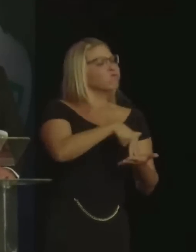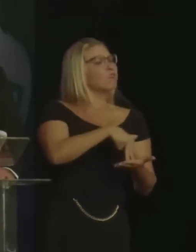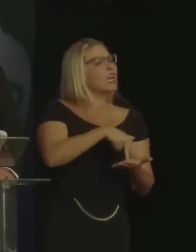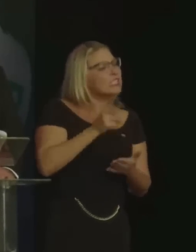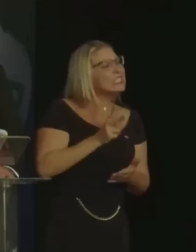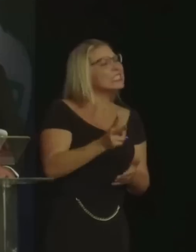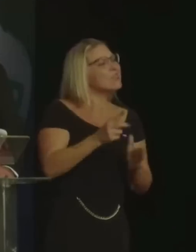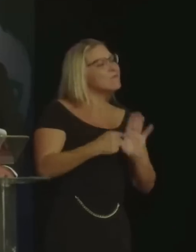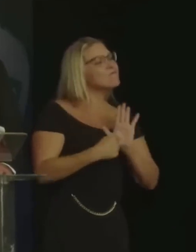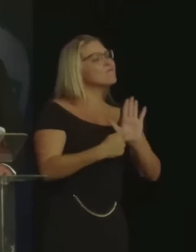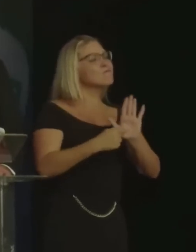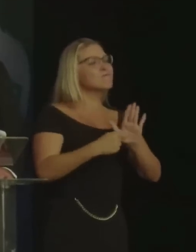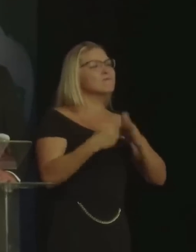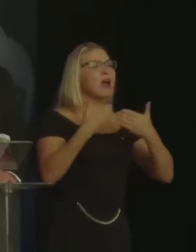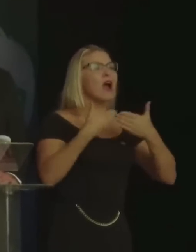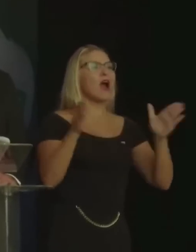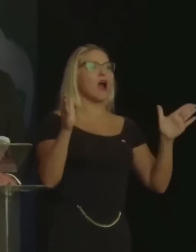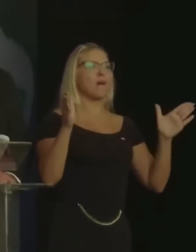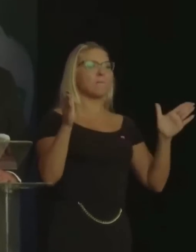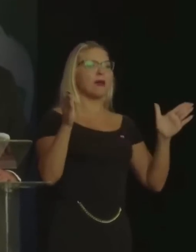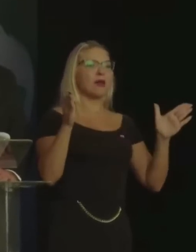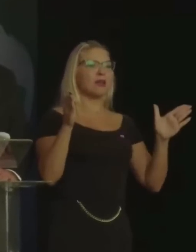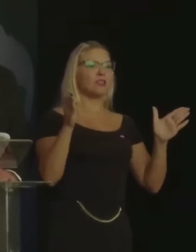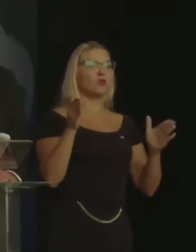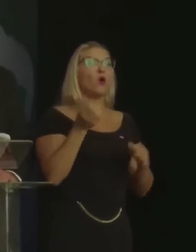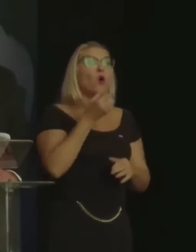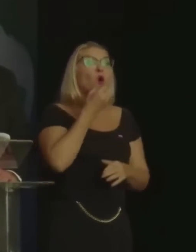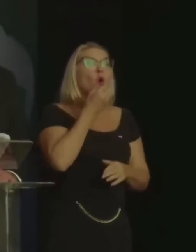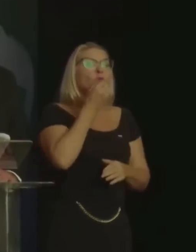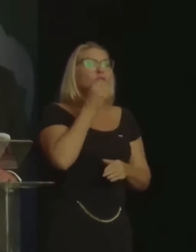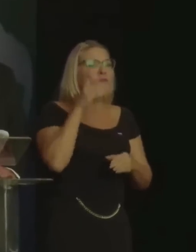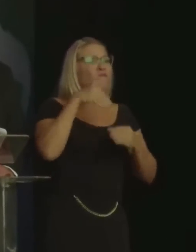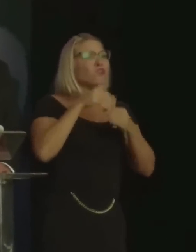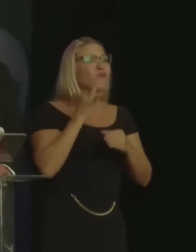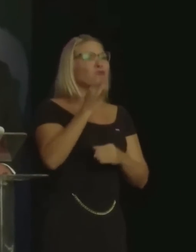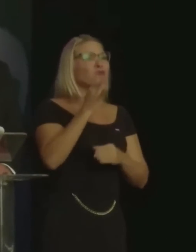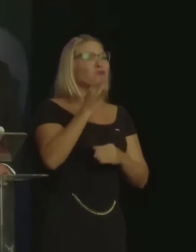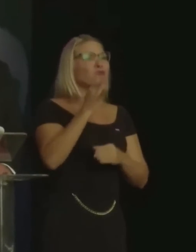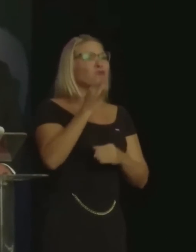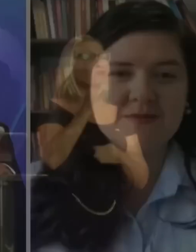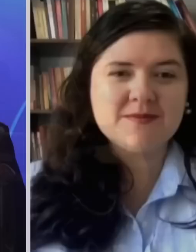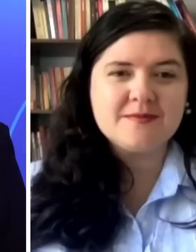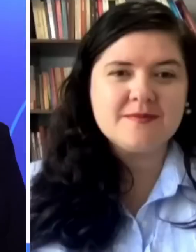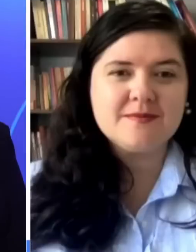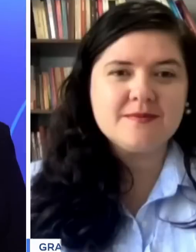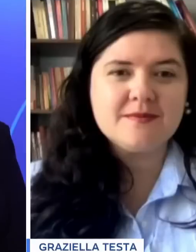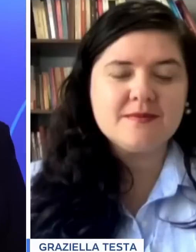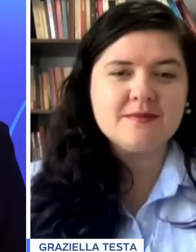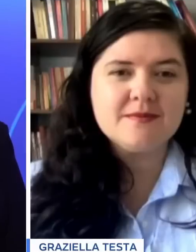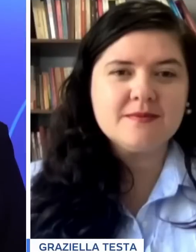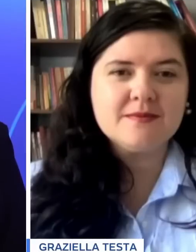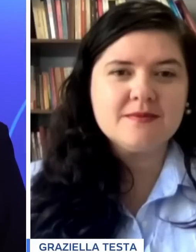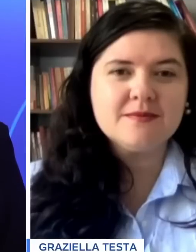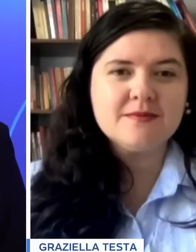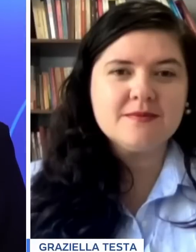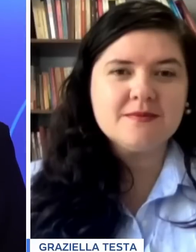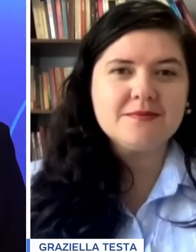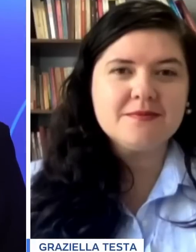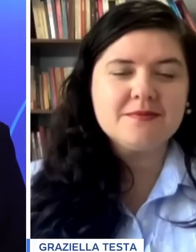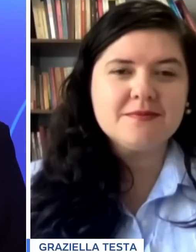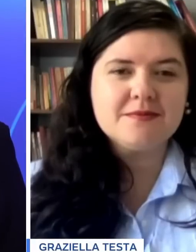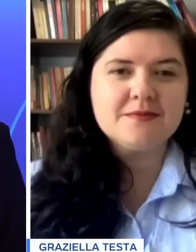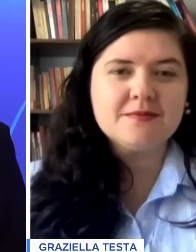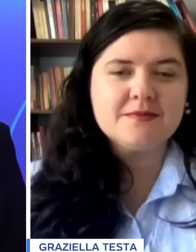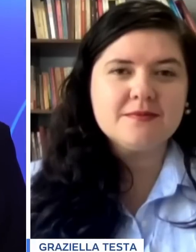à disposição trouxemos uma alternativa para o nosso Brasil E aí Josias